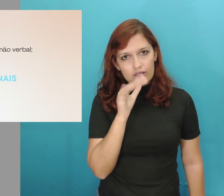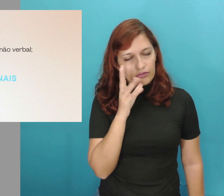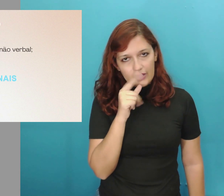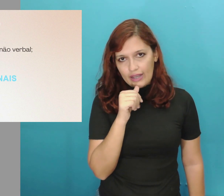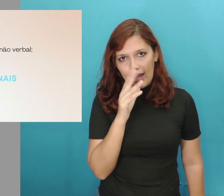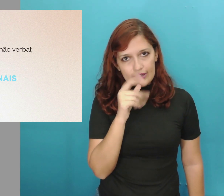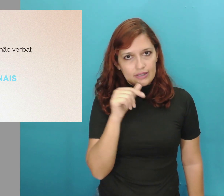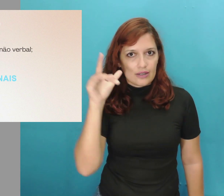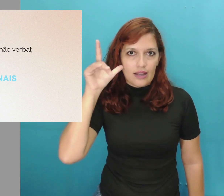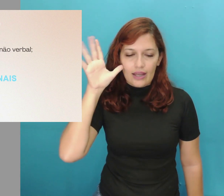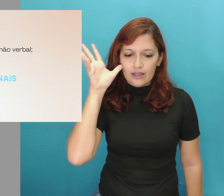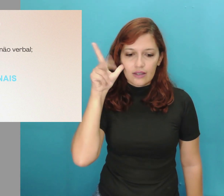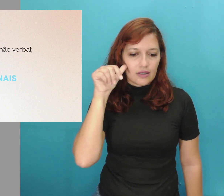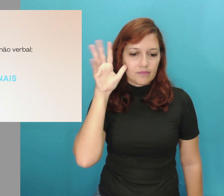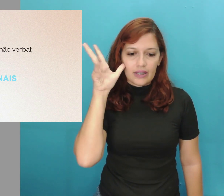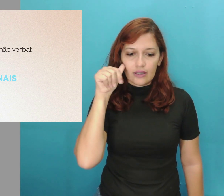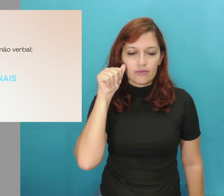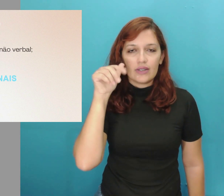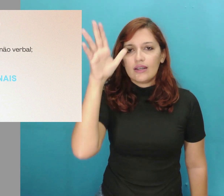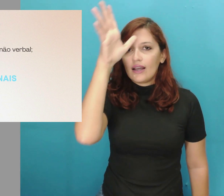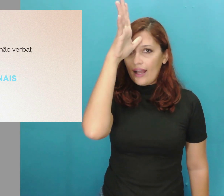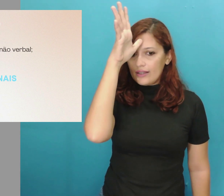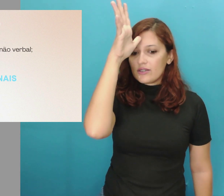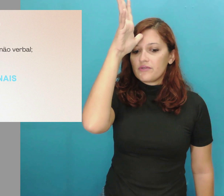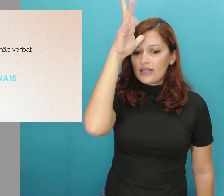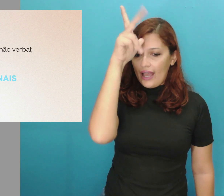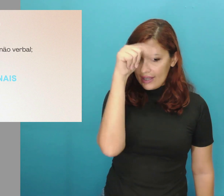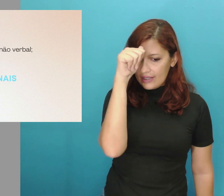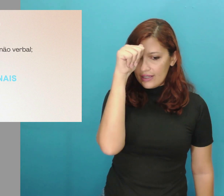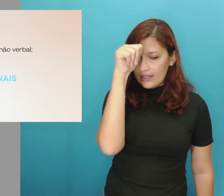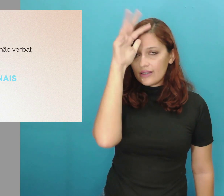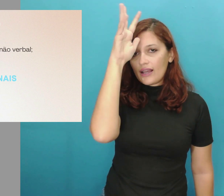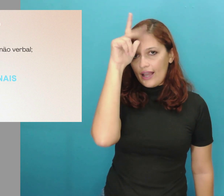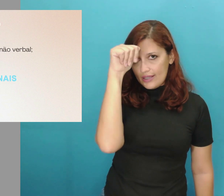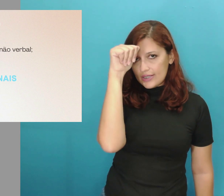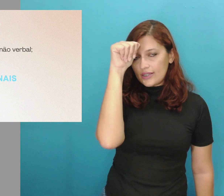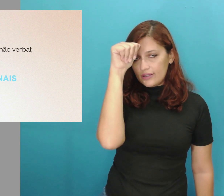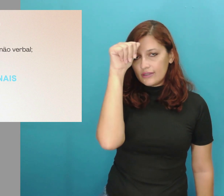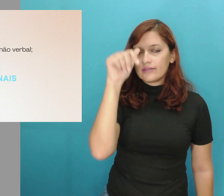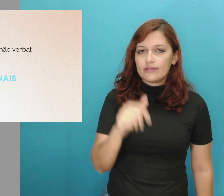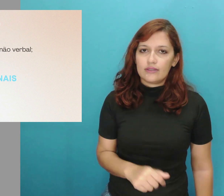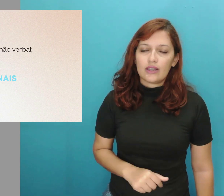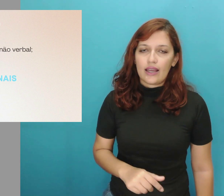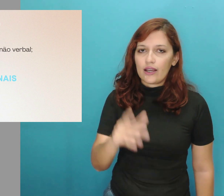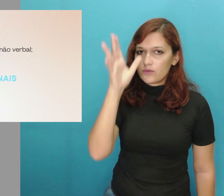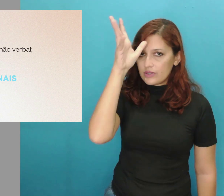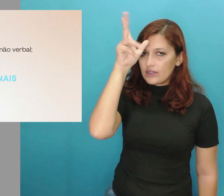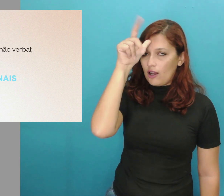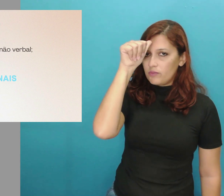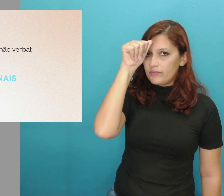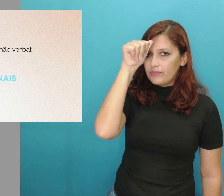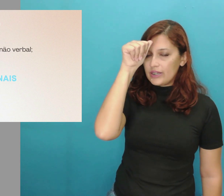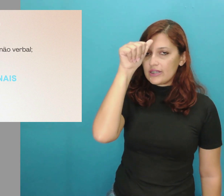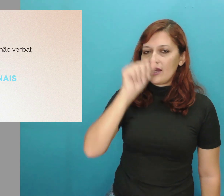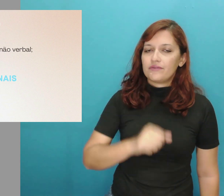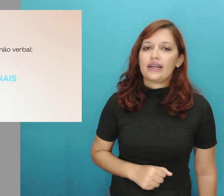significa galinha. Aqui também não. Se eu fizer aqui, aí sim é o sinal que se refere a